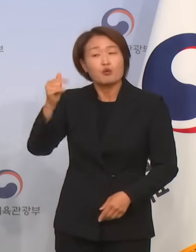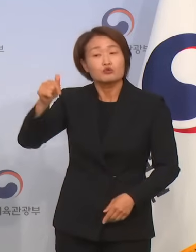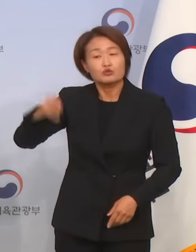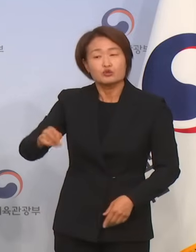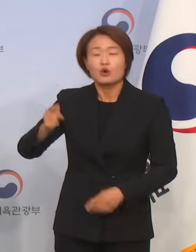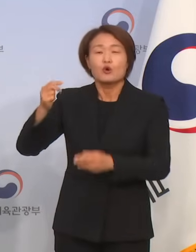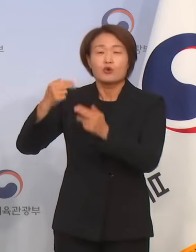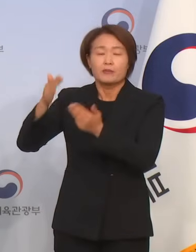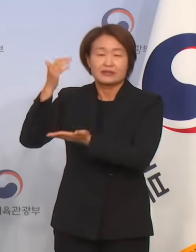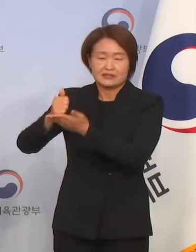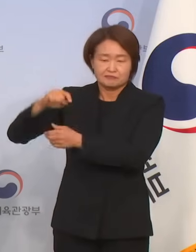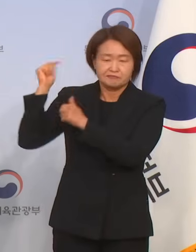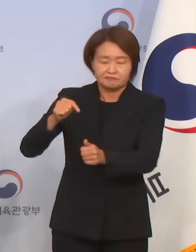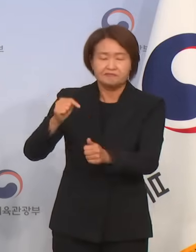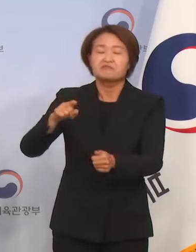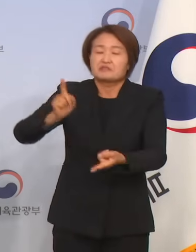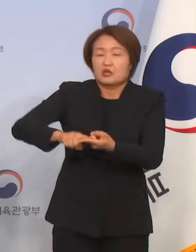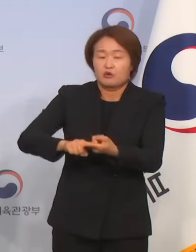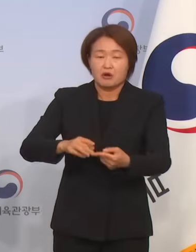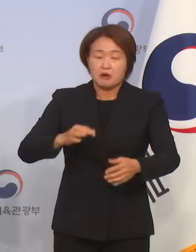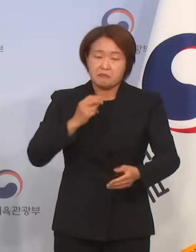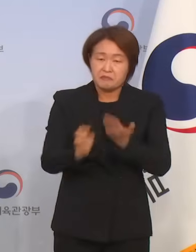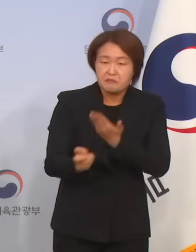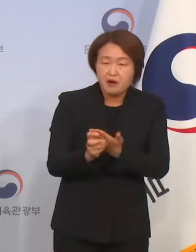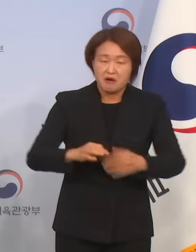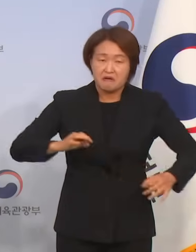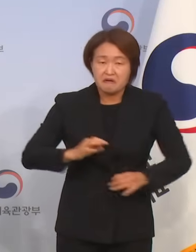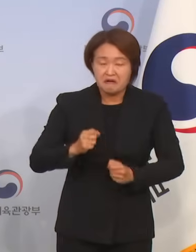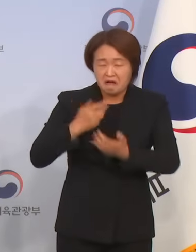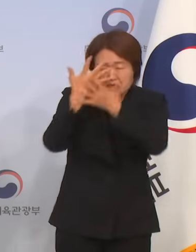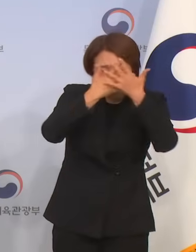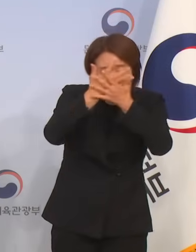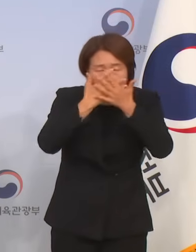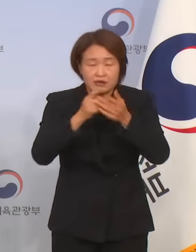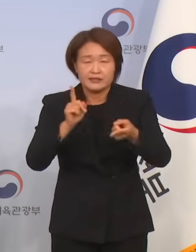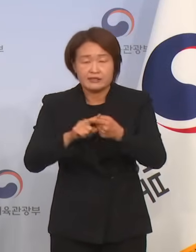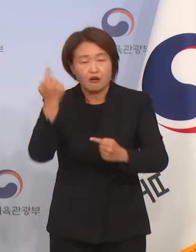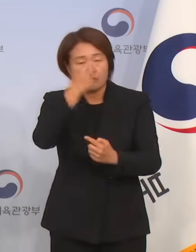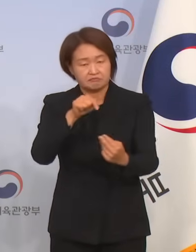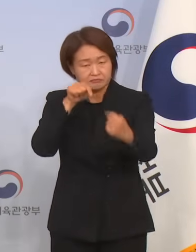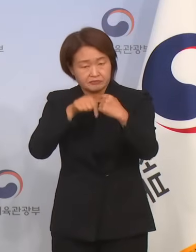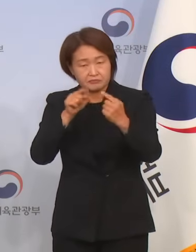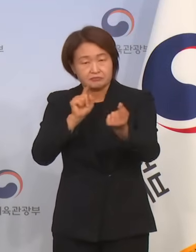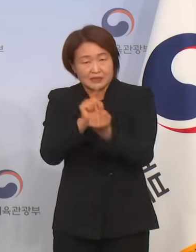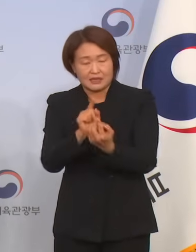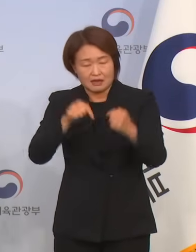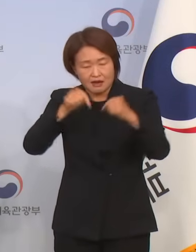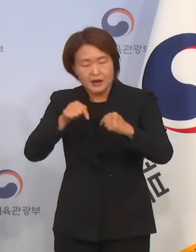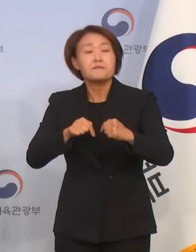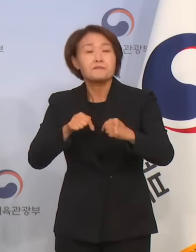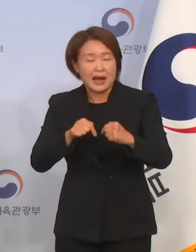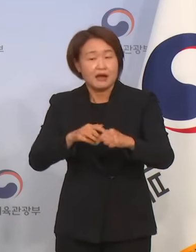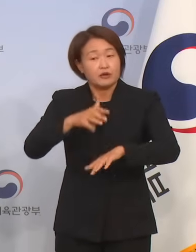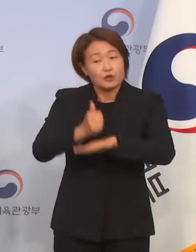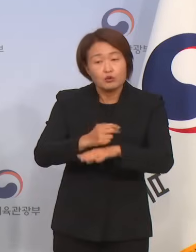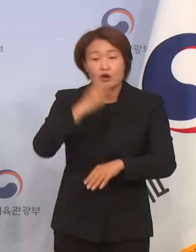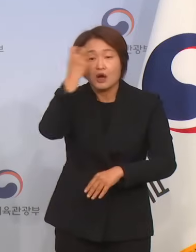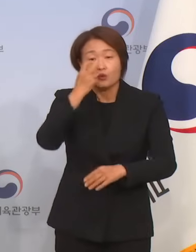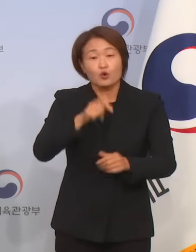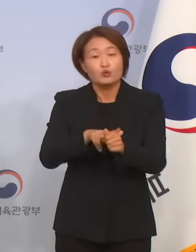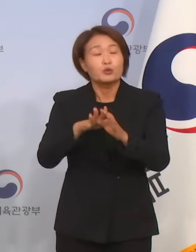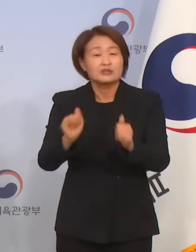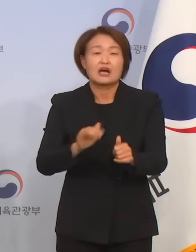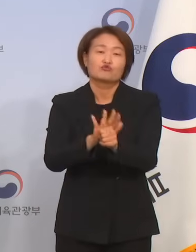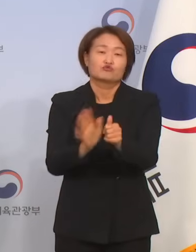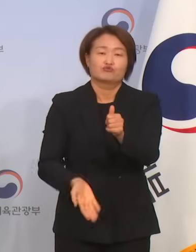기술 총괄 이사가 불공정하고 불투명한 방법으로 면접을 실시하고 최종 감독 후보자를